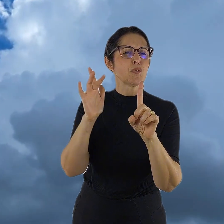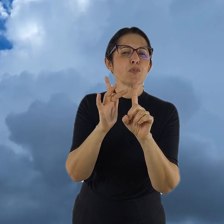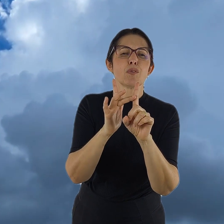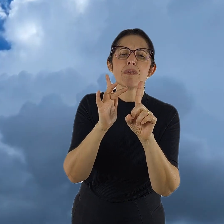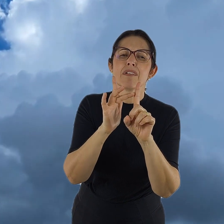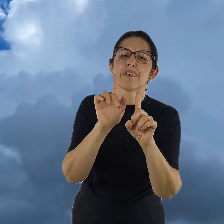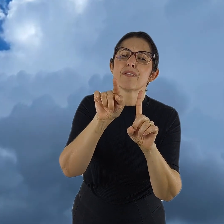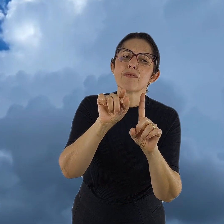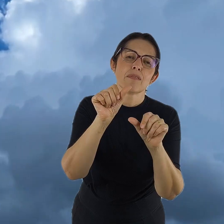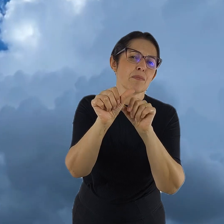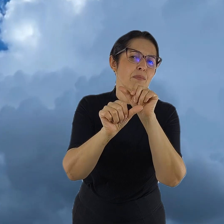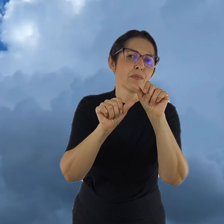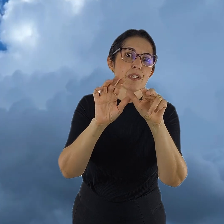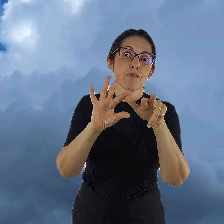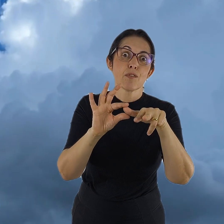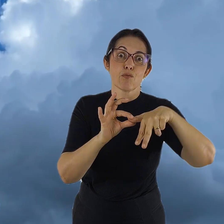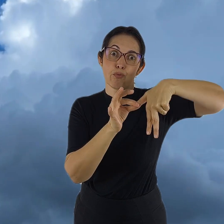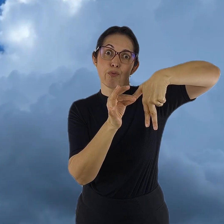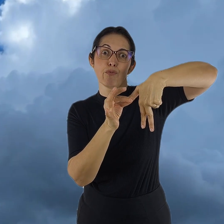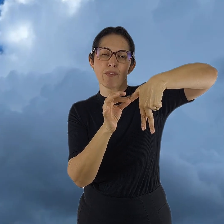está te levantando.